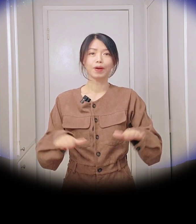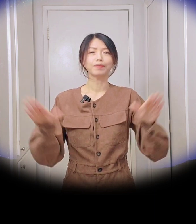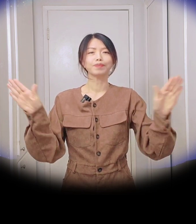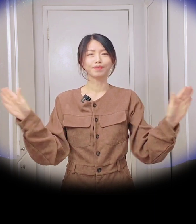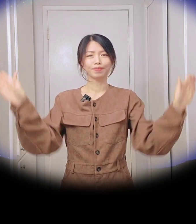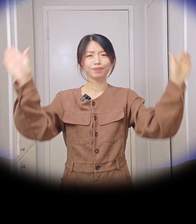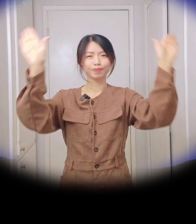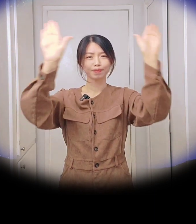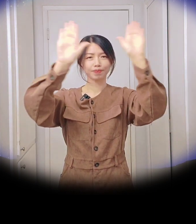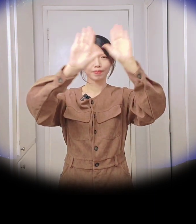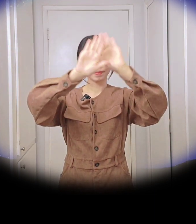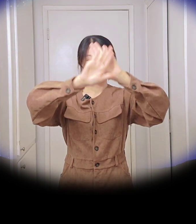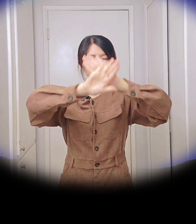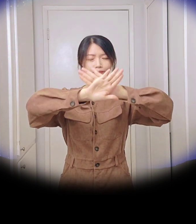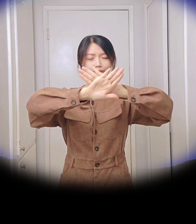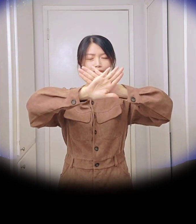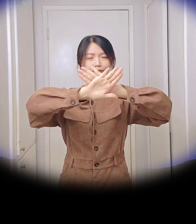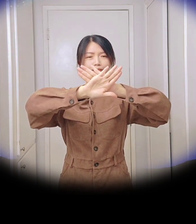이 밤.